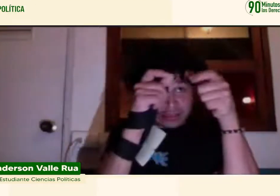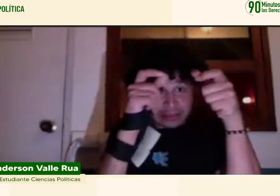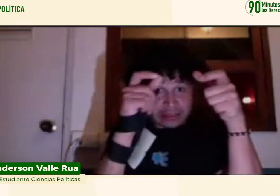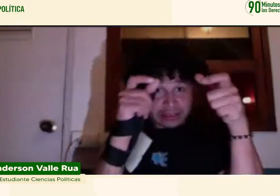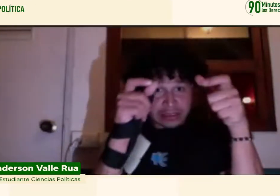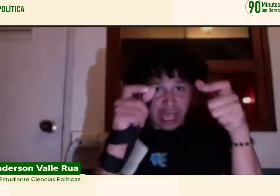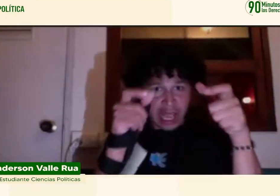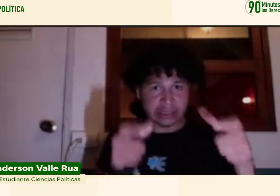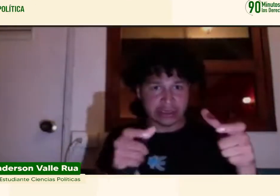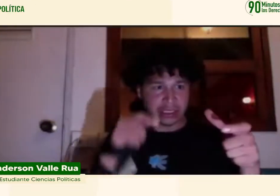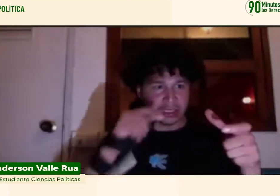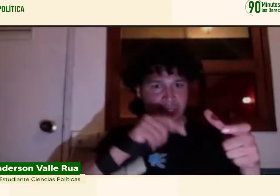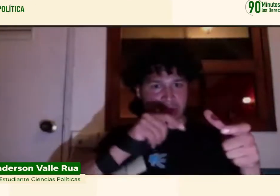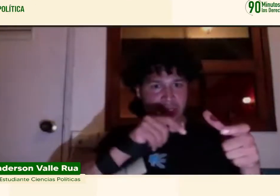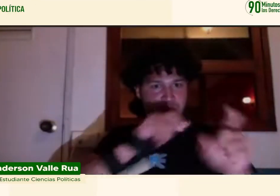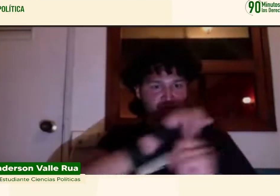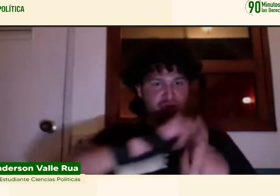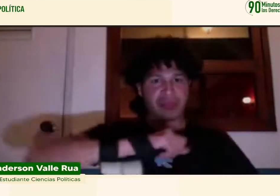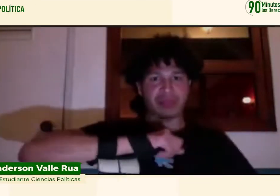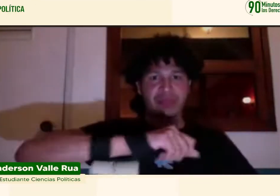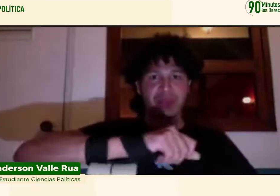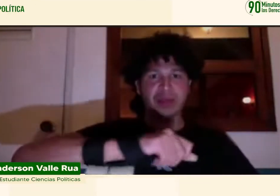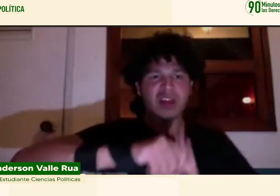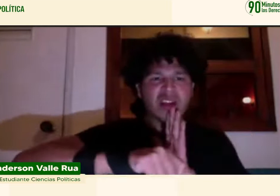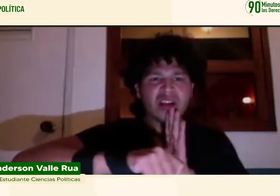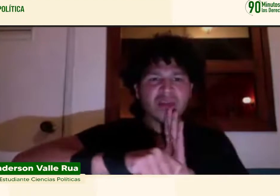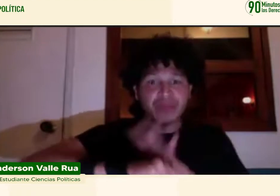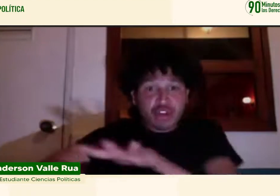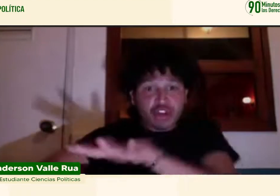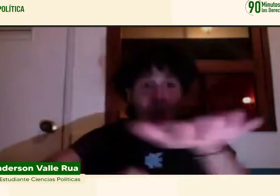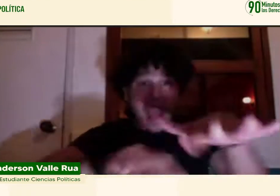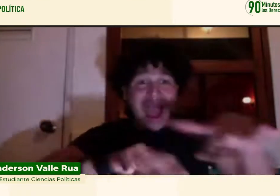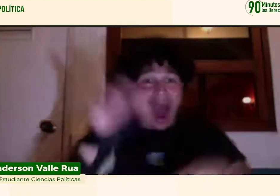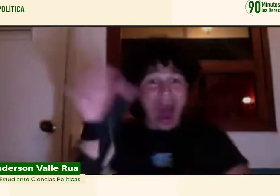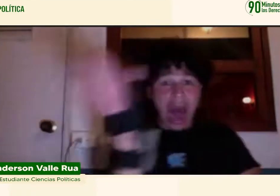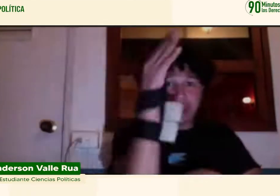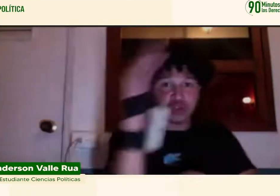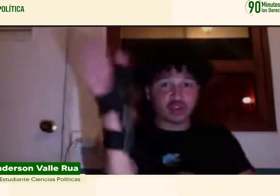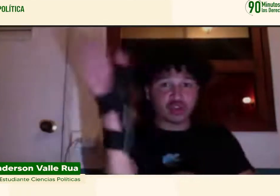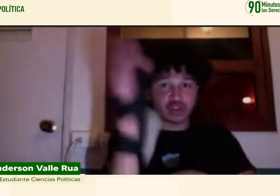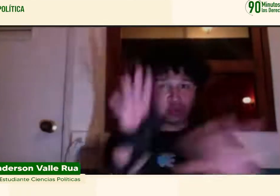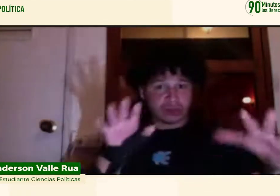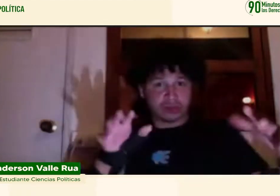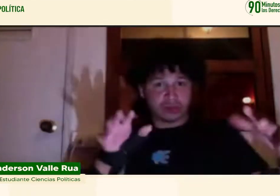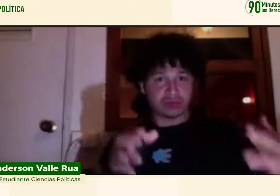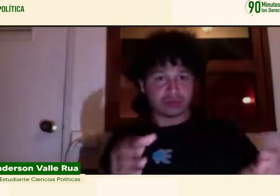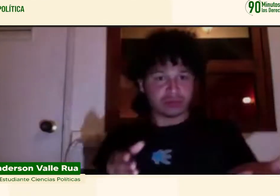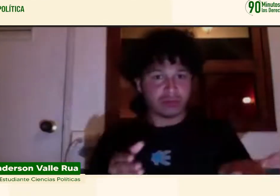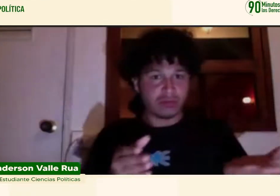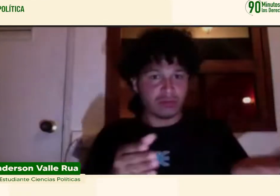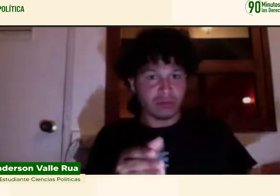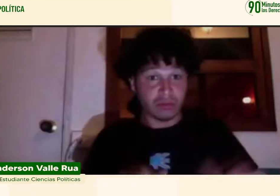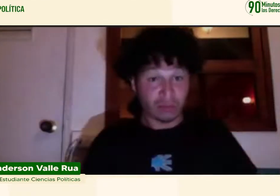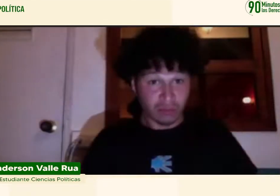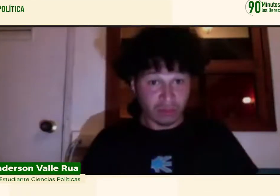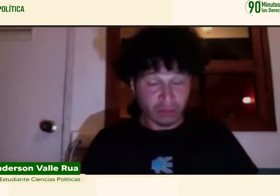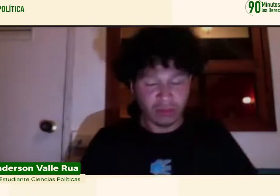tratar de ser claro con vida lo que quiero llegar es que en un estado social de derecho es